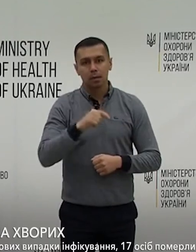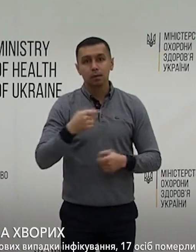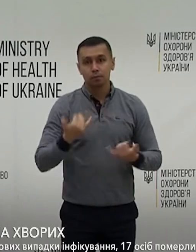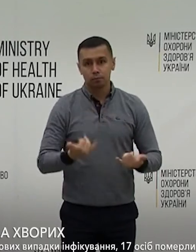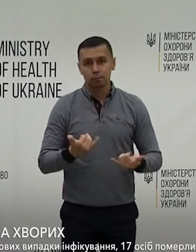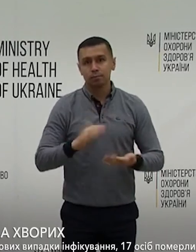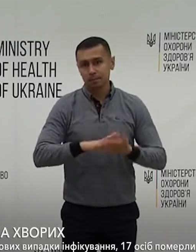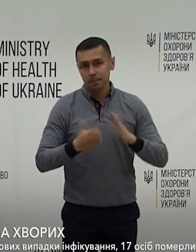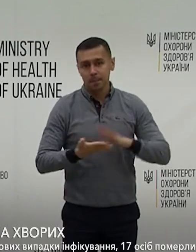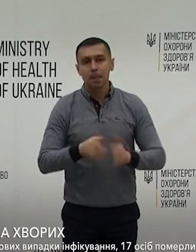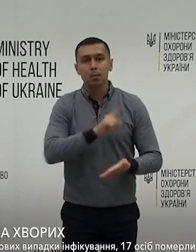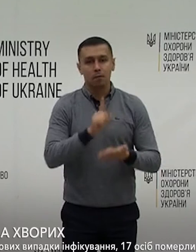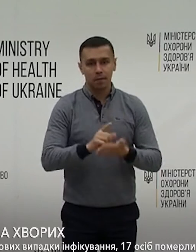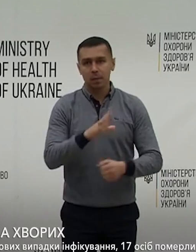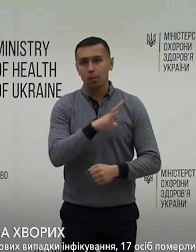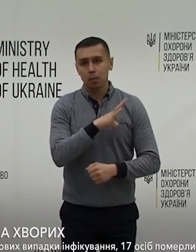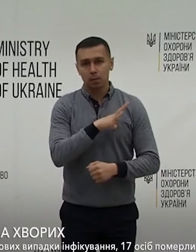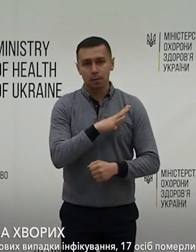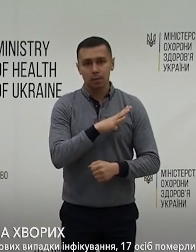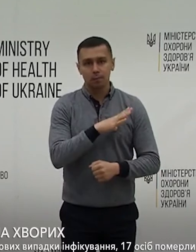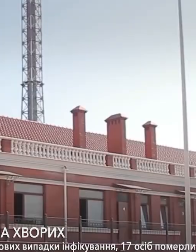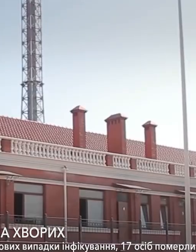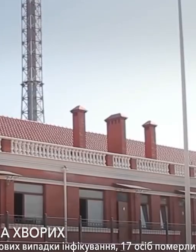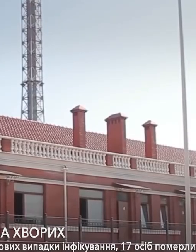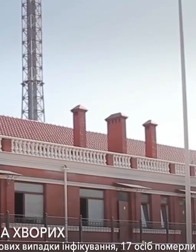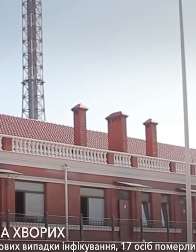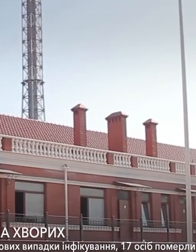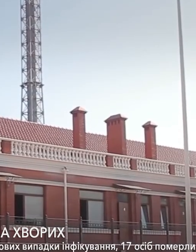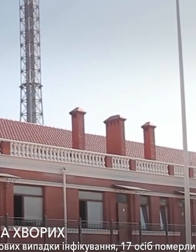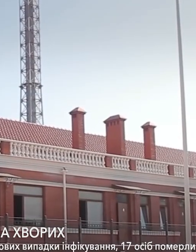даному випадку повинна бути пріоритетом.